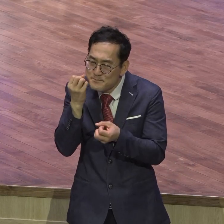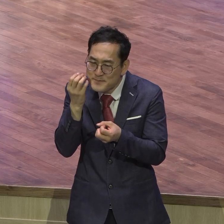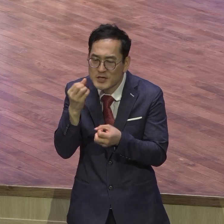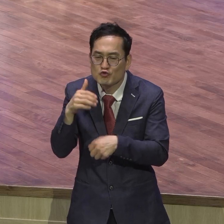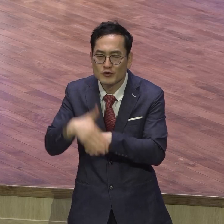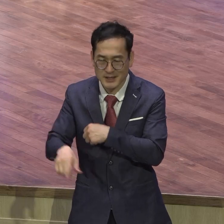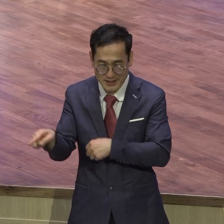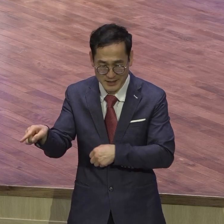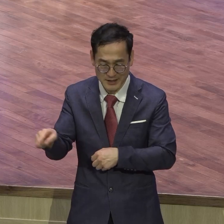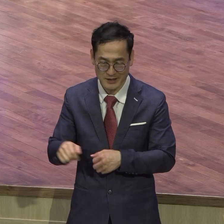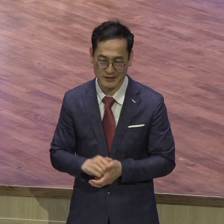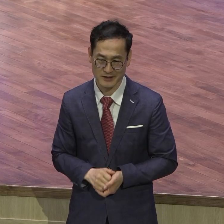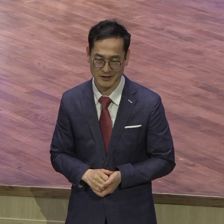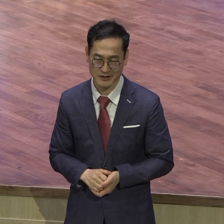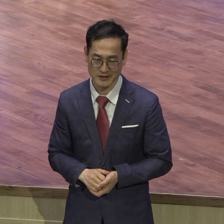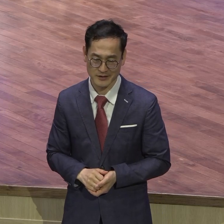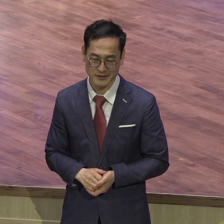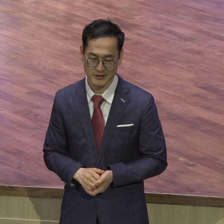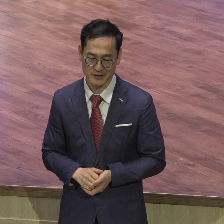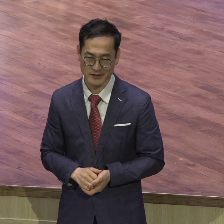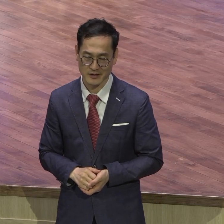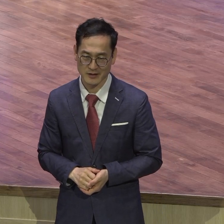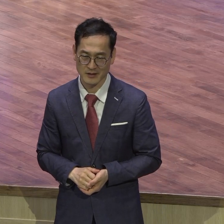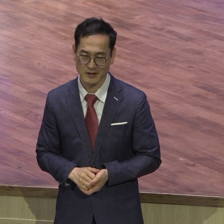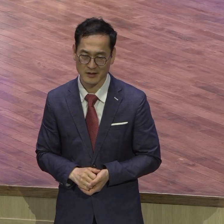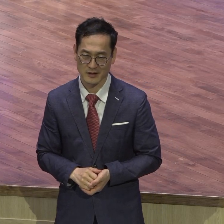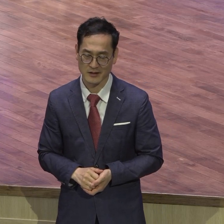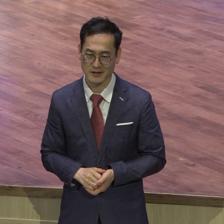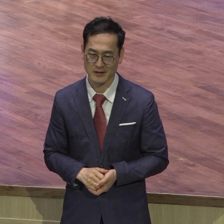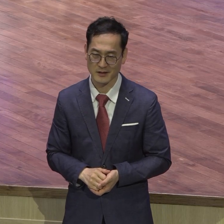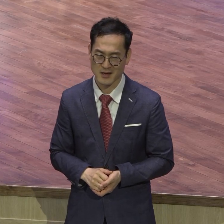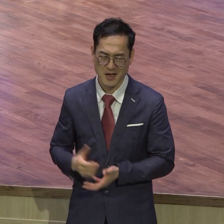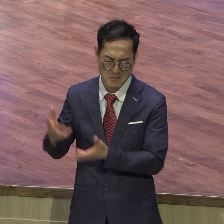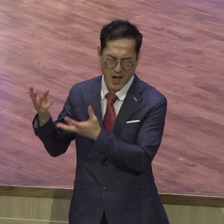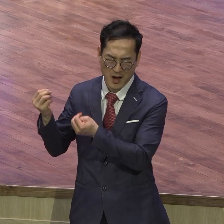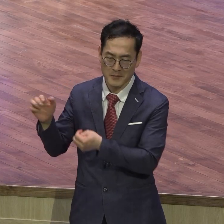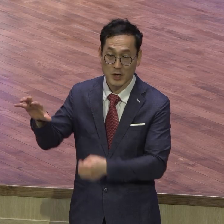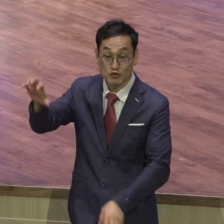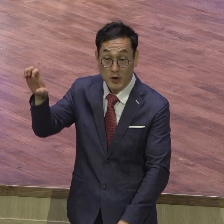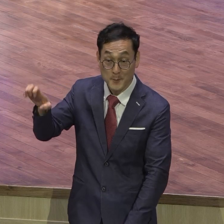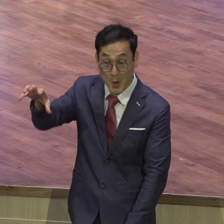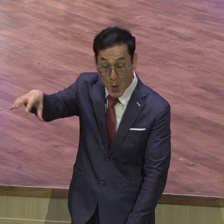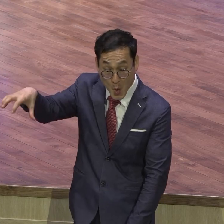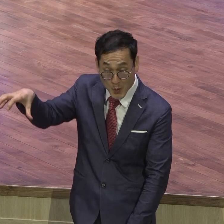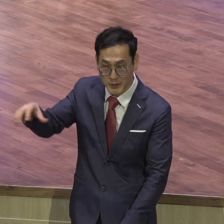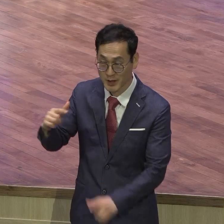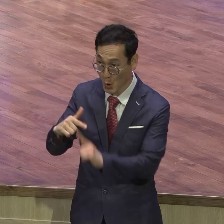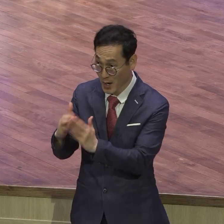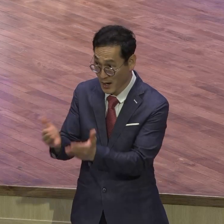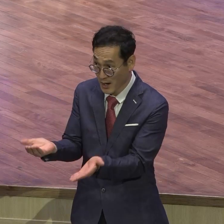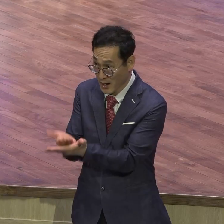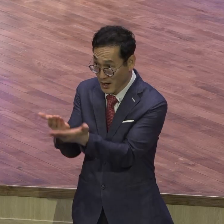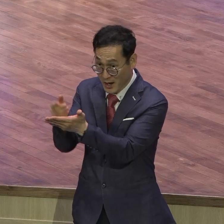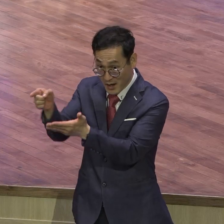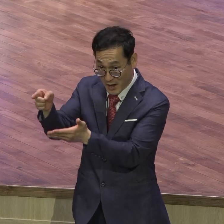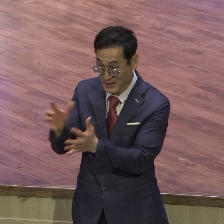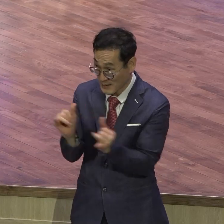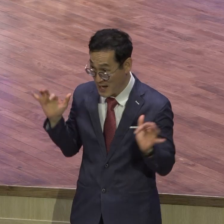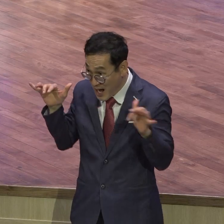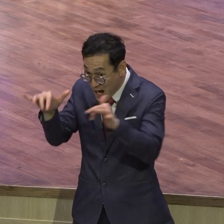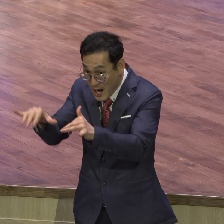가보세요 싹 딱 불건전 신비주의 유럽 가보세요 교회 좀 된다 하면 불건전 신비주의